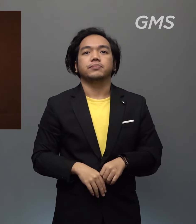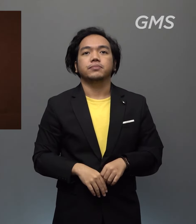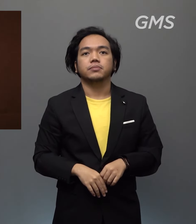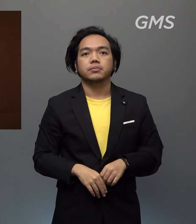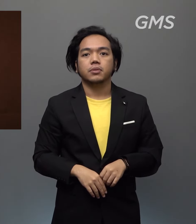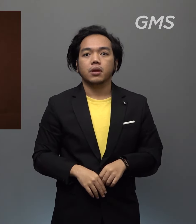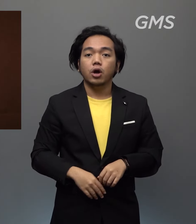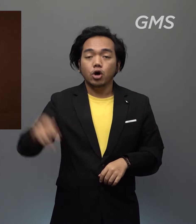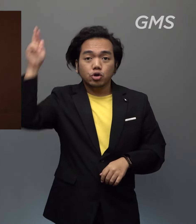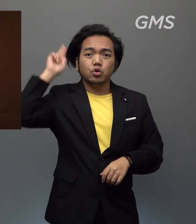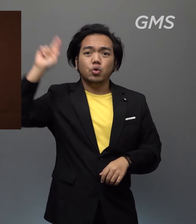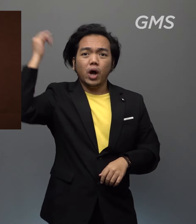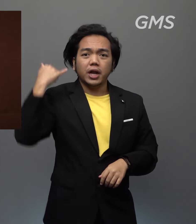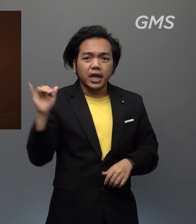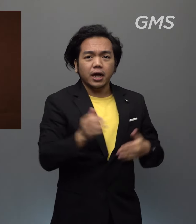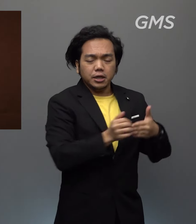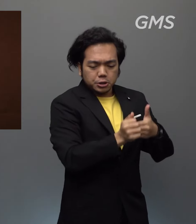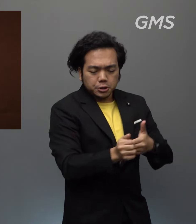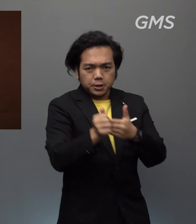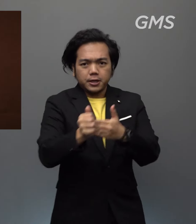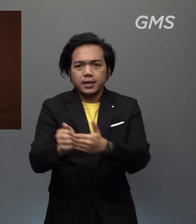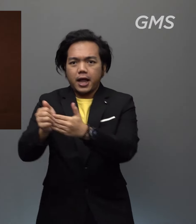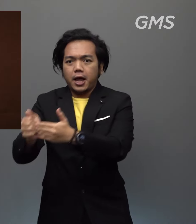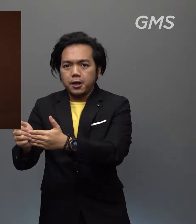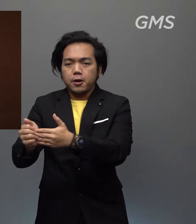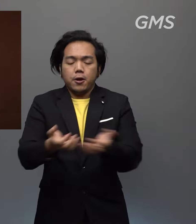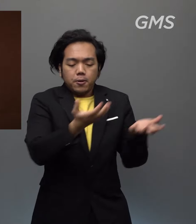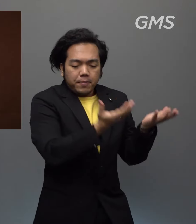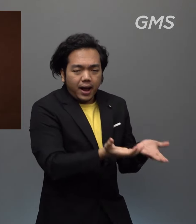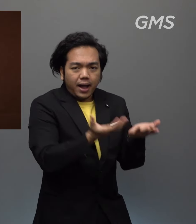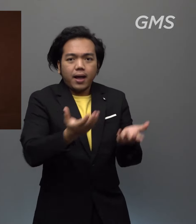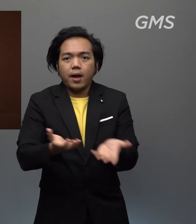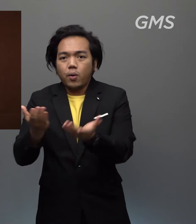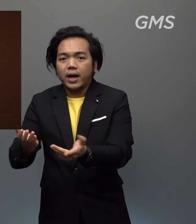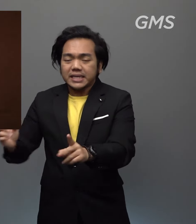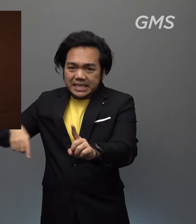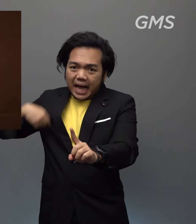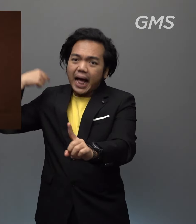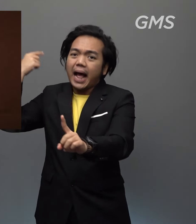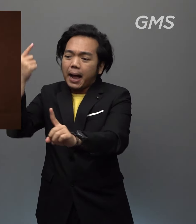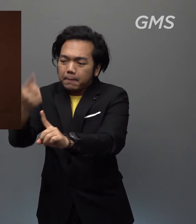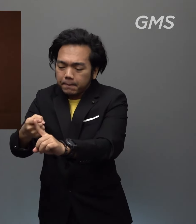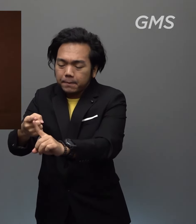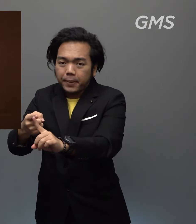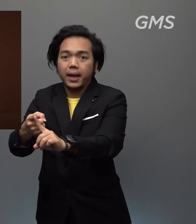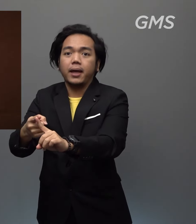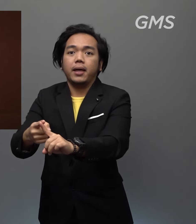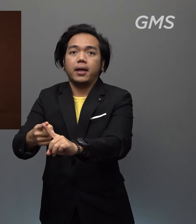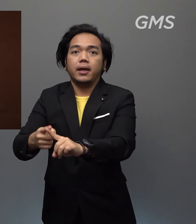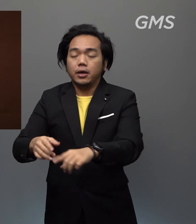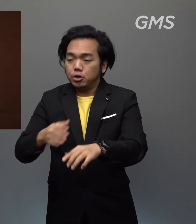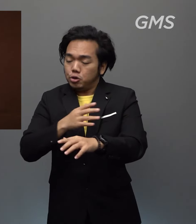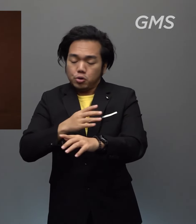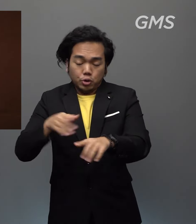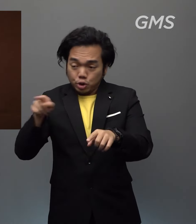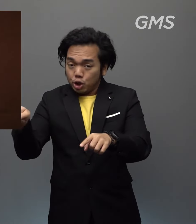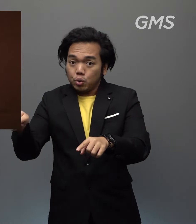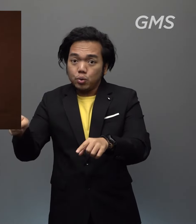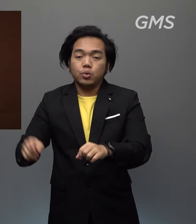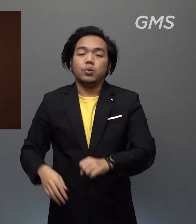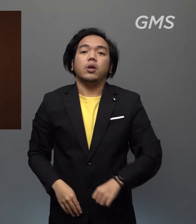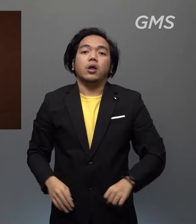yang menyertai kamu dan membawa kamu sampai kepada hari ini. Aku menghalau semua